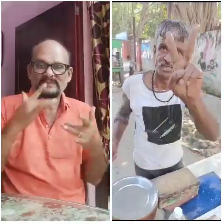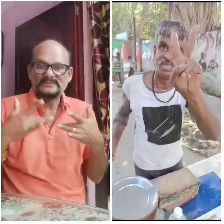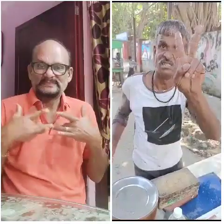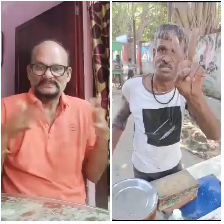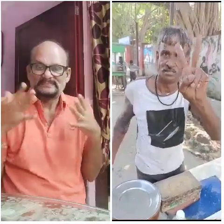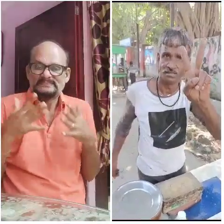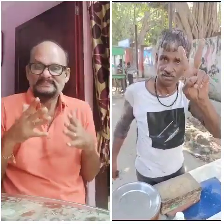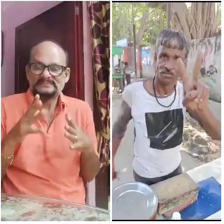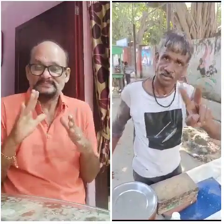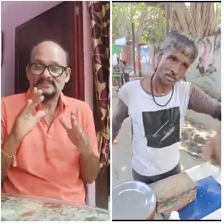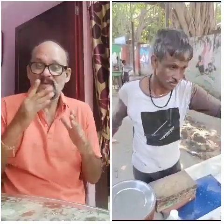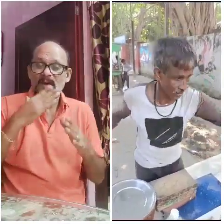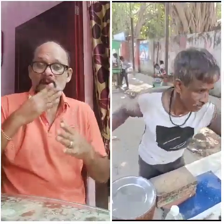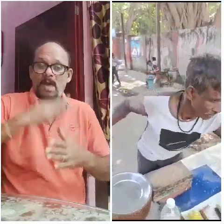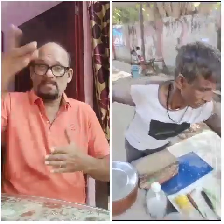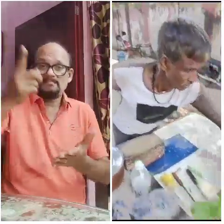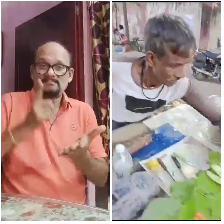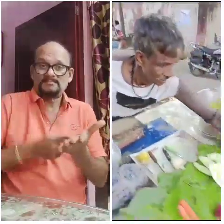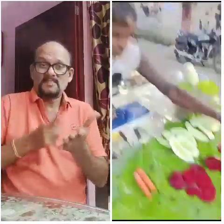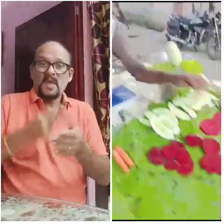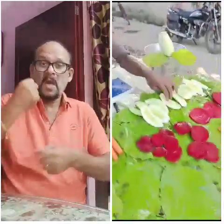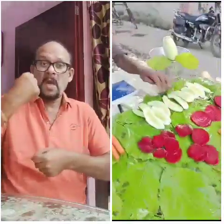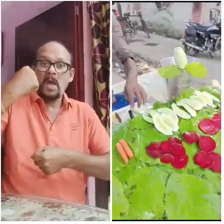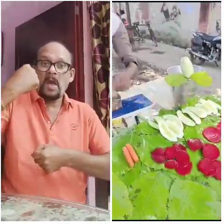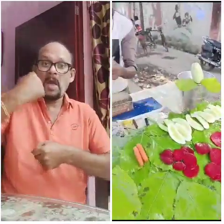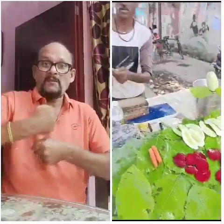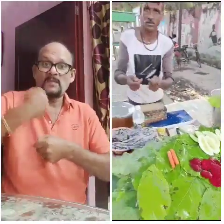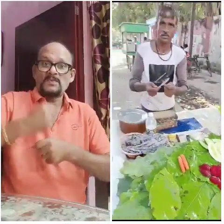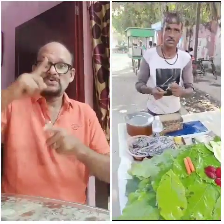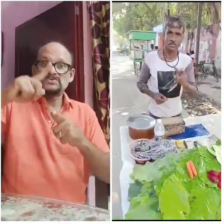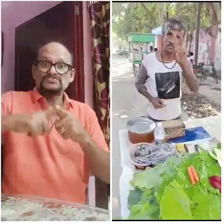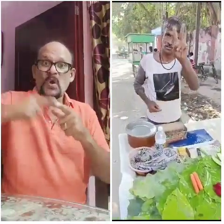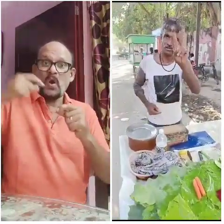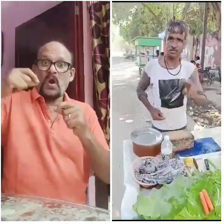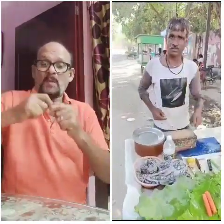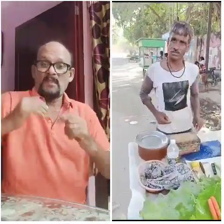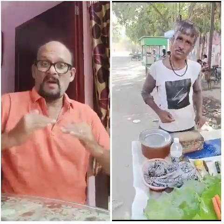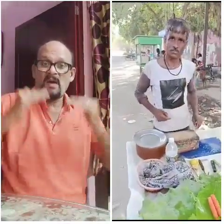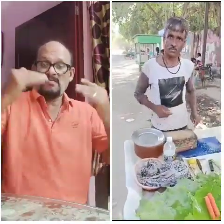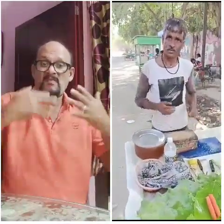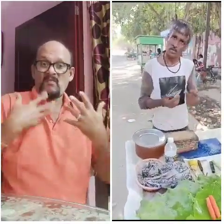रुपे में, अच्छा, सब कुछ काटके,